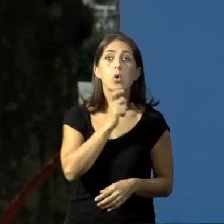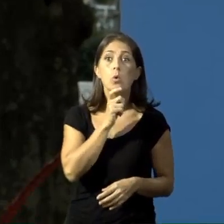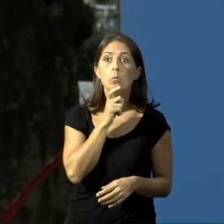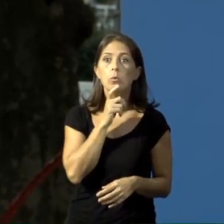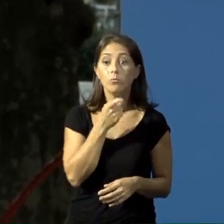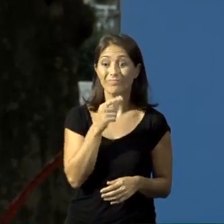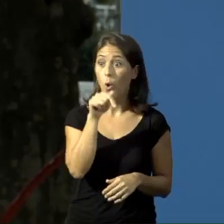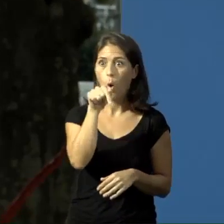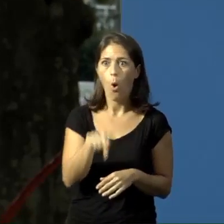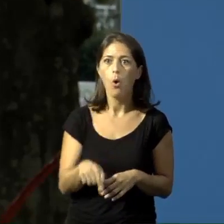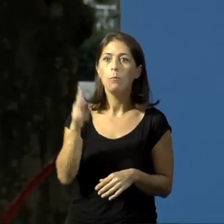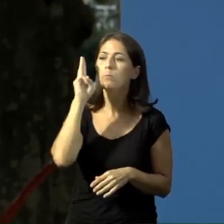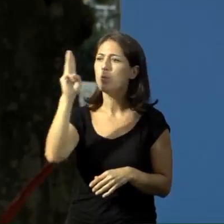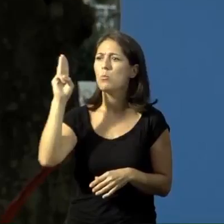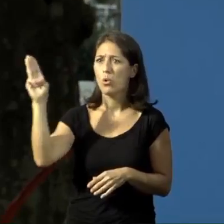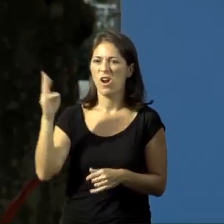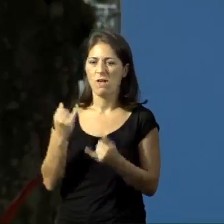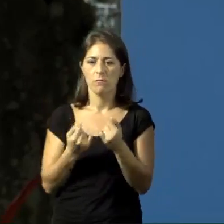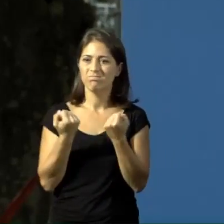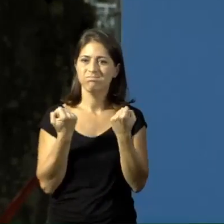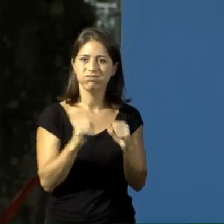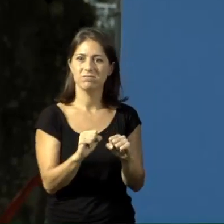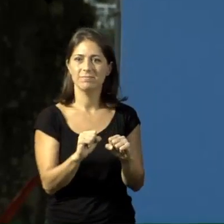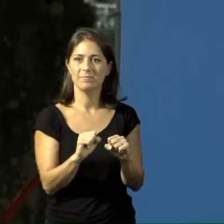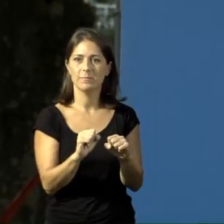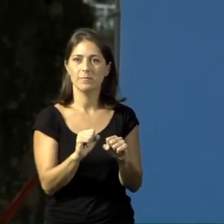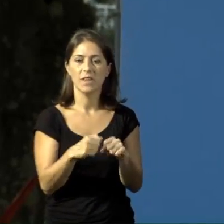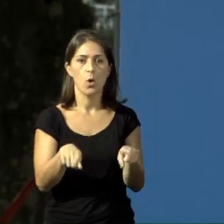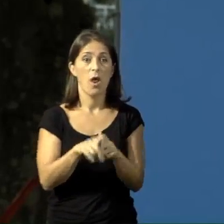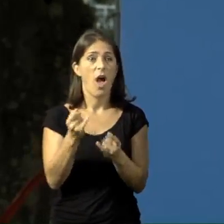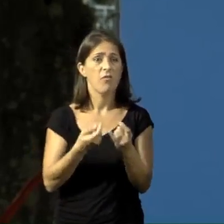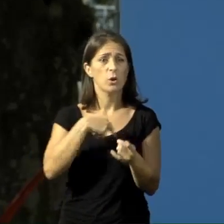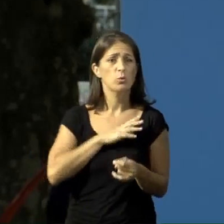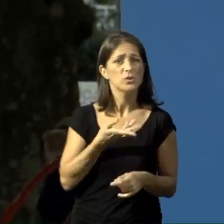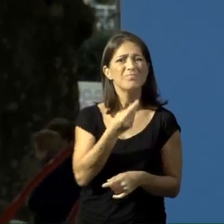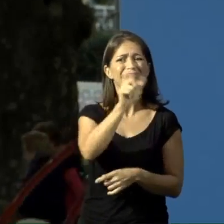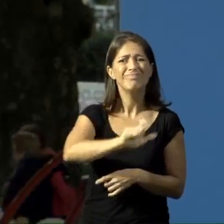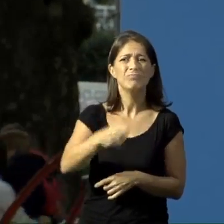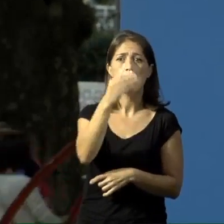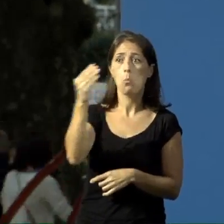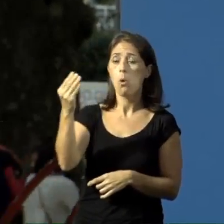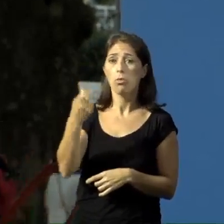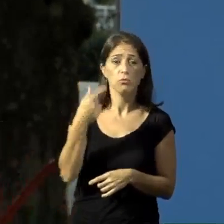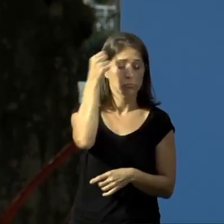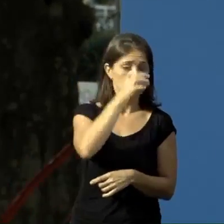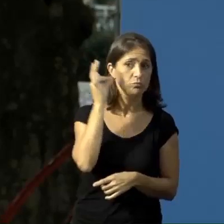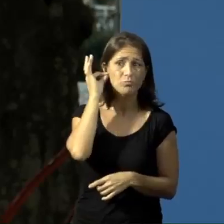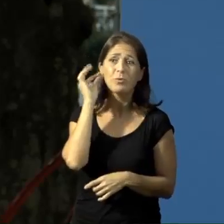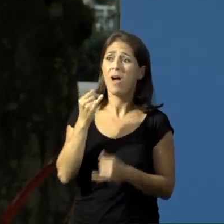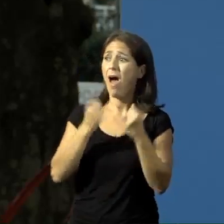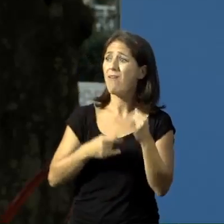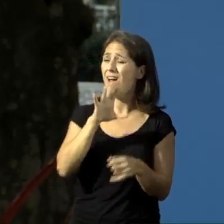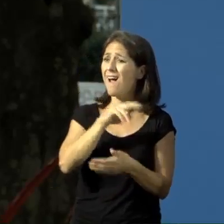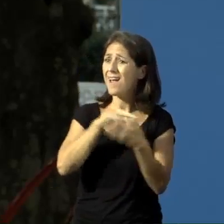hoxe o Partido Popular lles nega, obrigando as nosos mozos e as nosas mozas a marchar fora